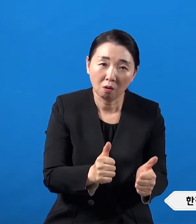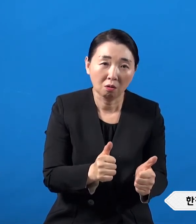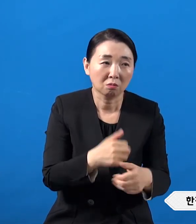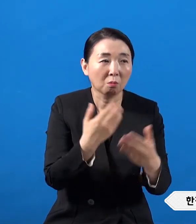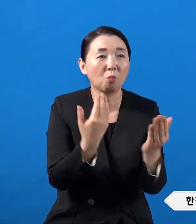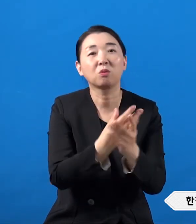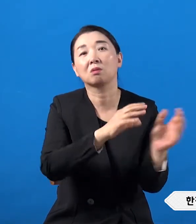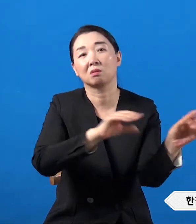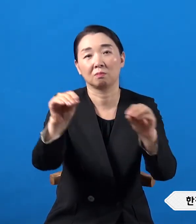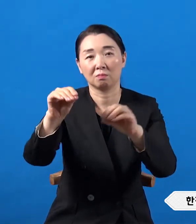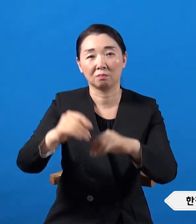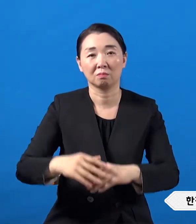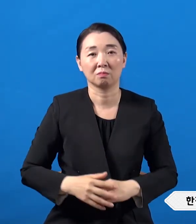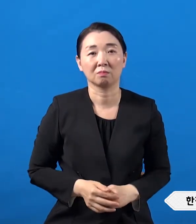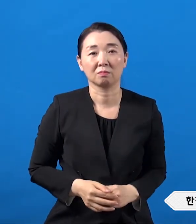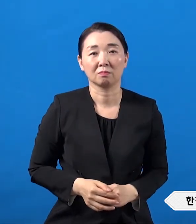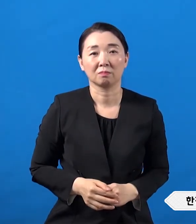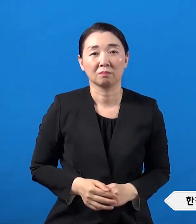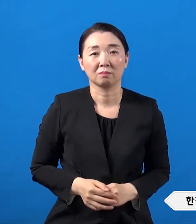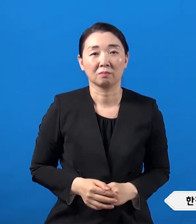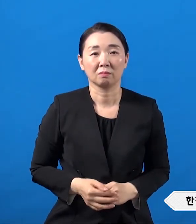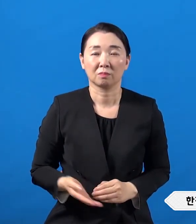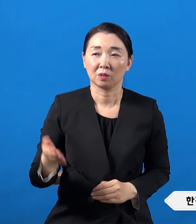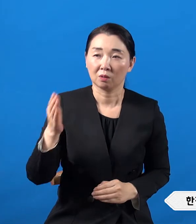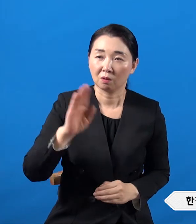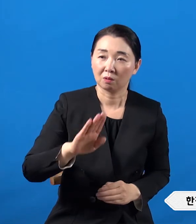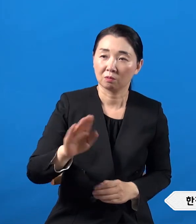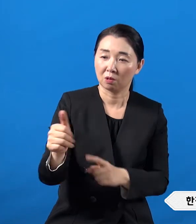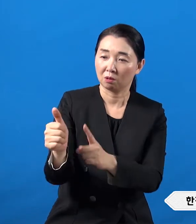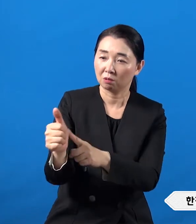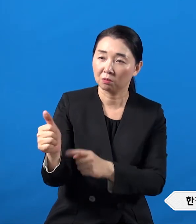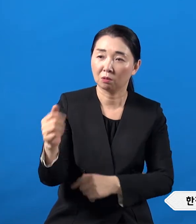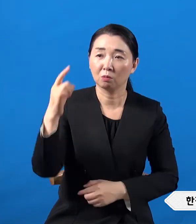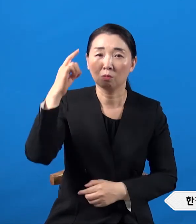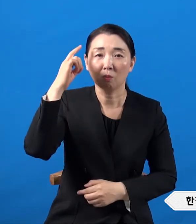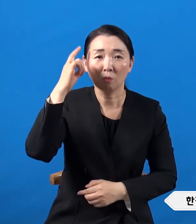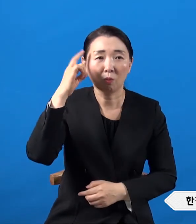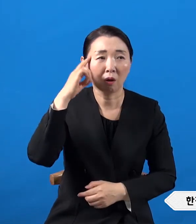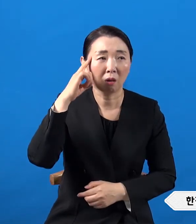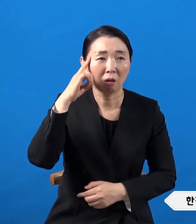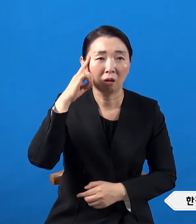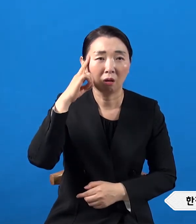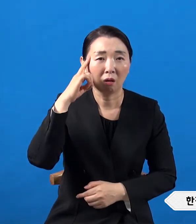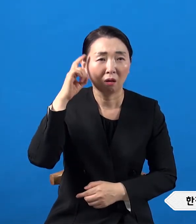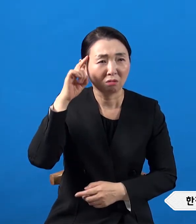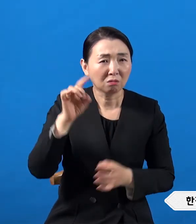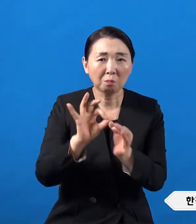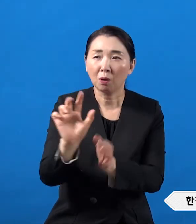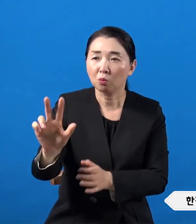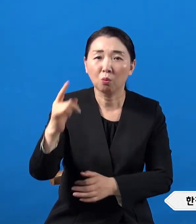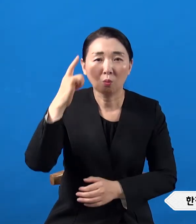것을 엄금하고 있습니다. 그런데 입다는 왜 그런 말도 안 되는 서원을 할까요?